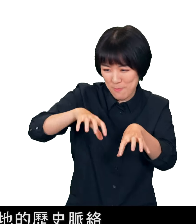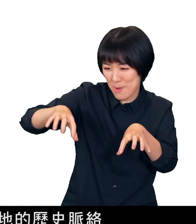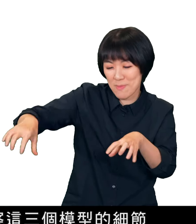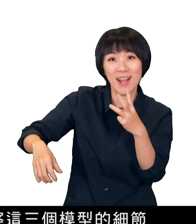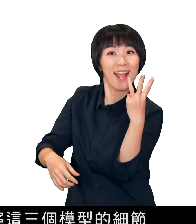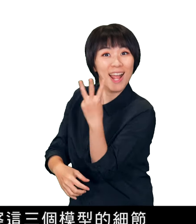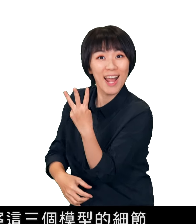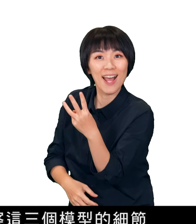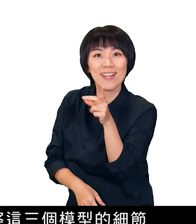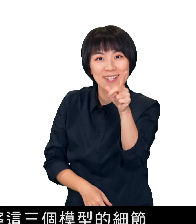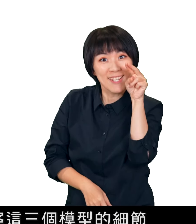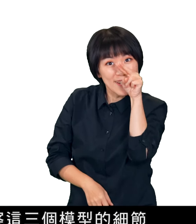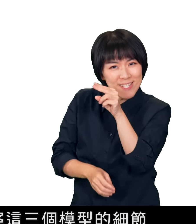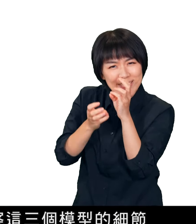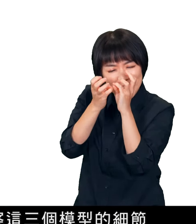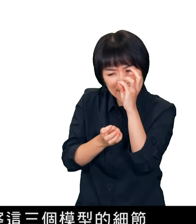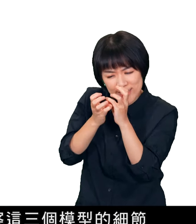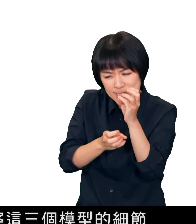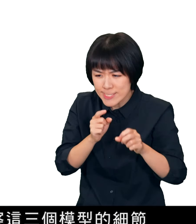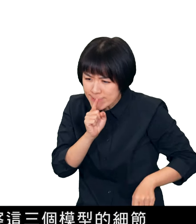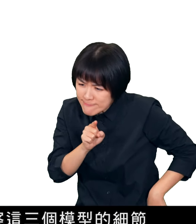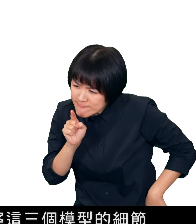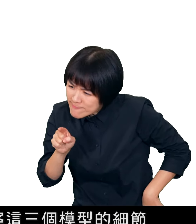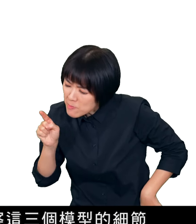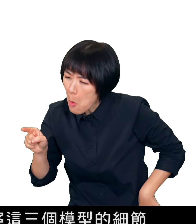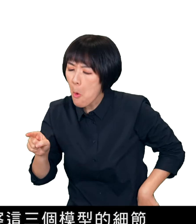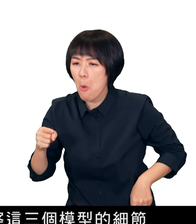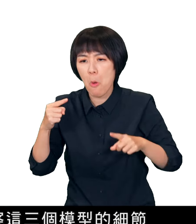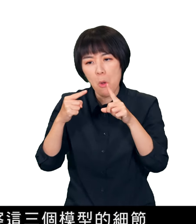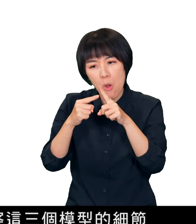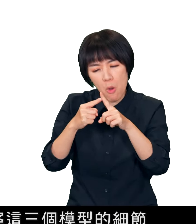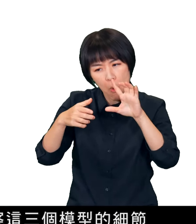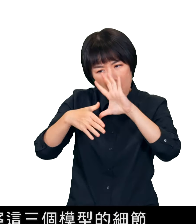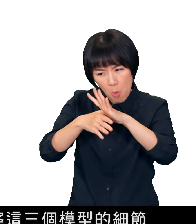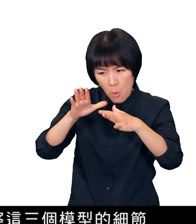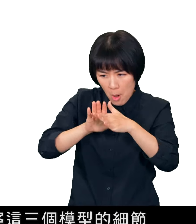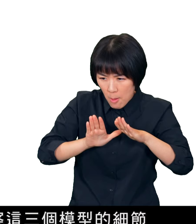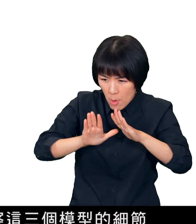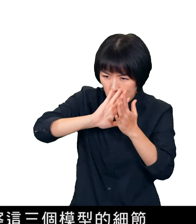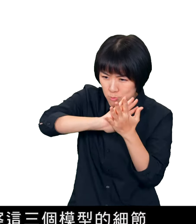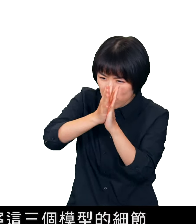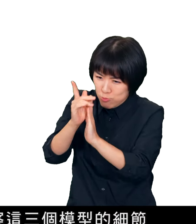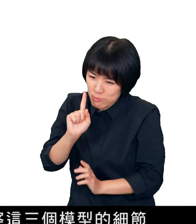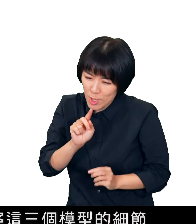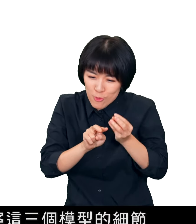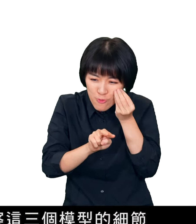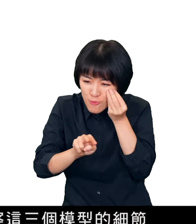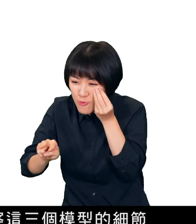欢迎大家多多观察这三个模型的细节。